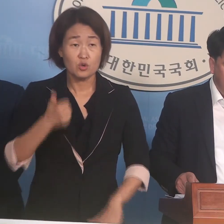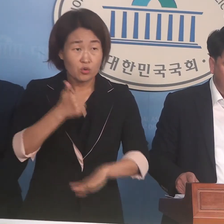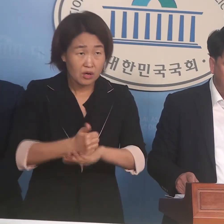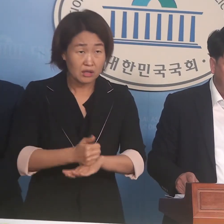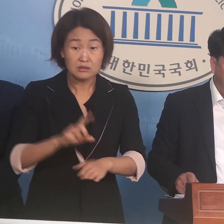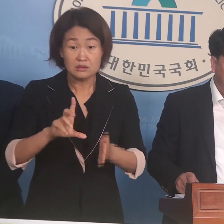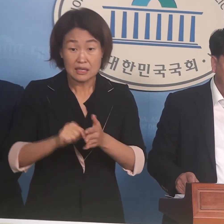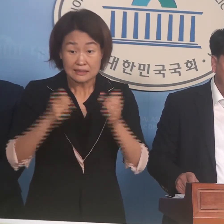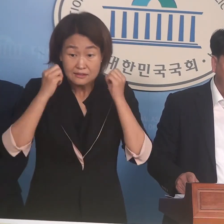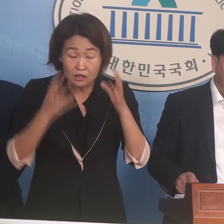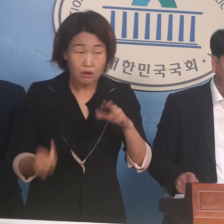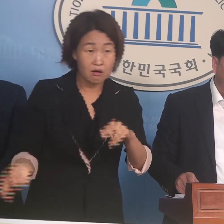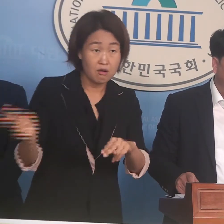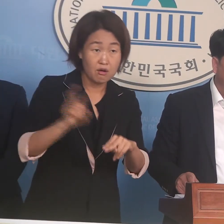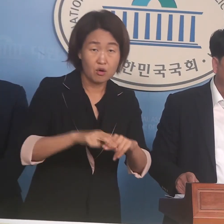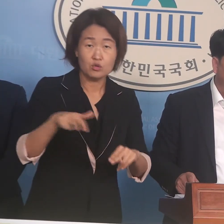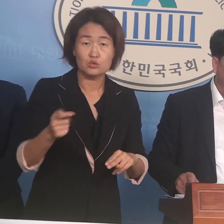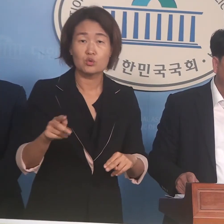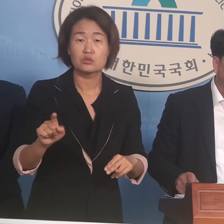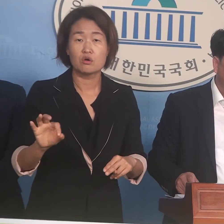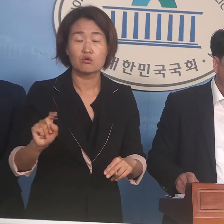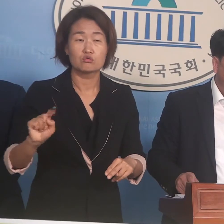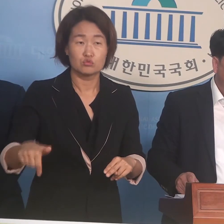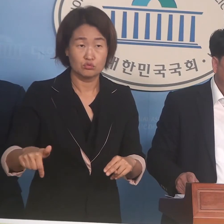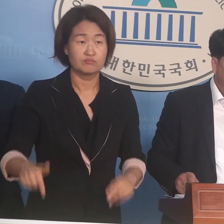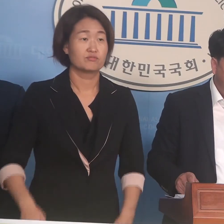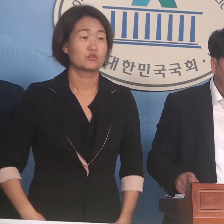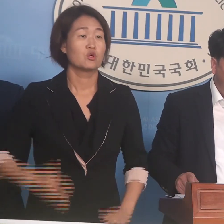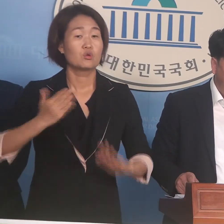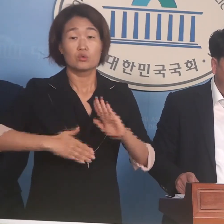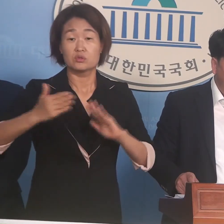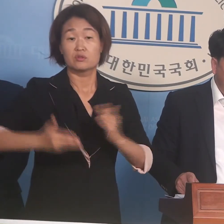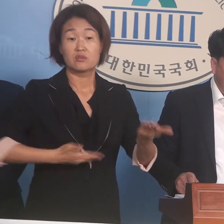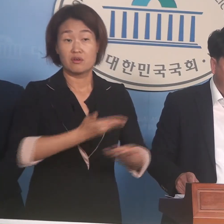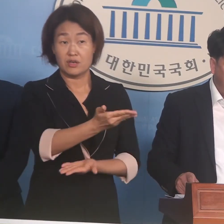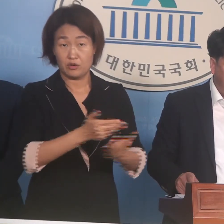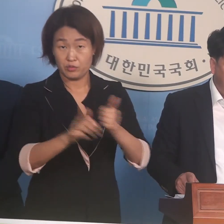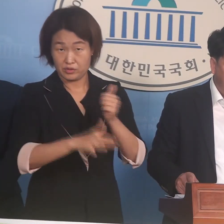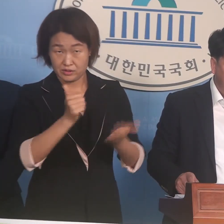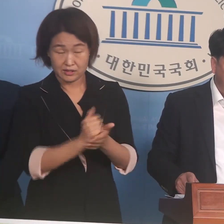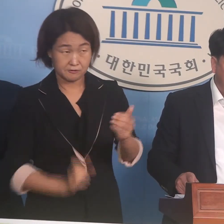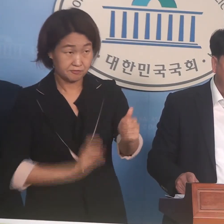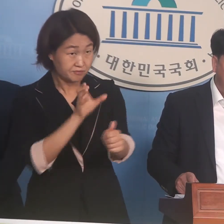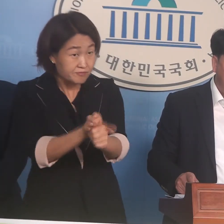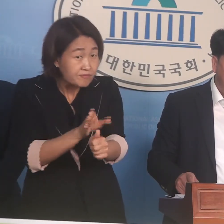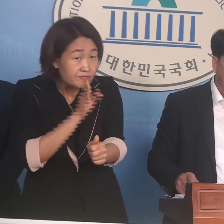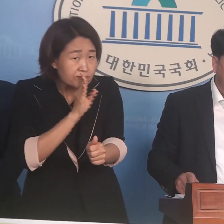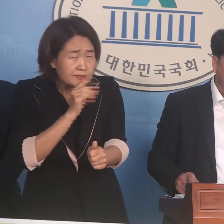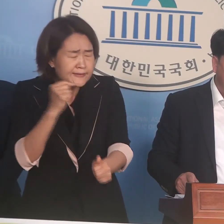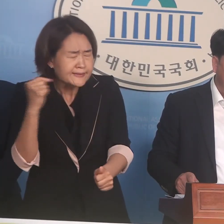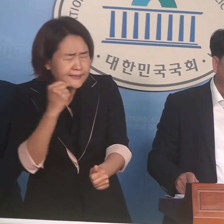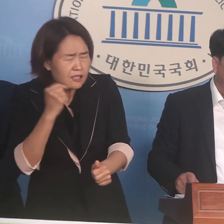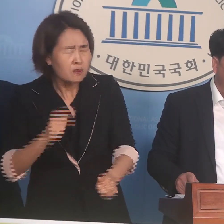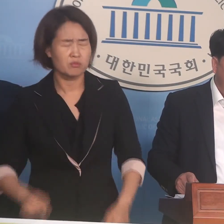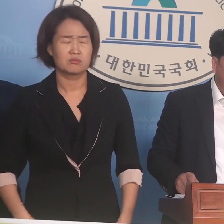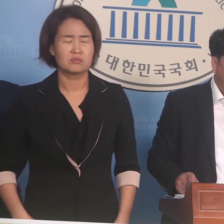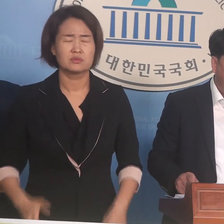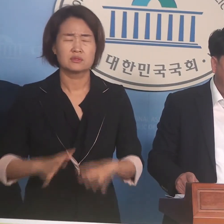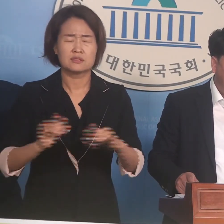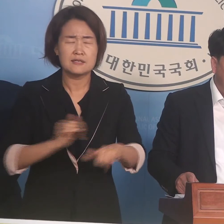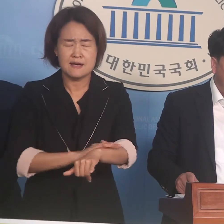신임 조성우 공정거래위원장이 임명되고 공정거래위원회는 철저한 심의를